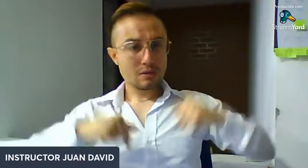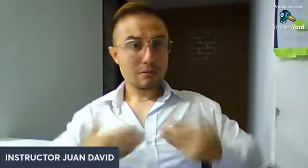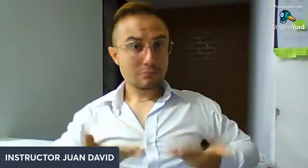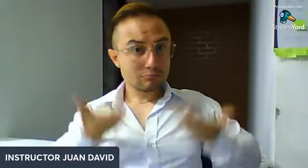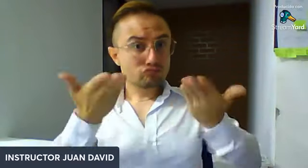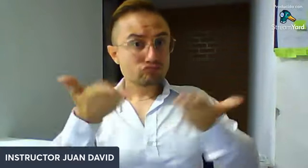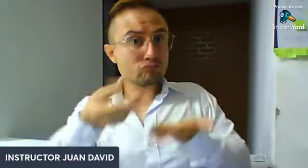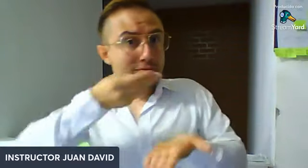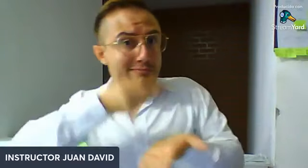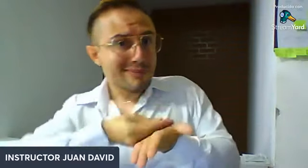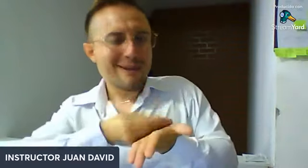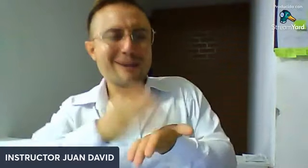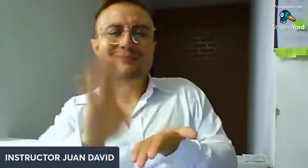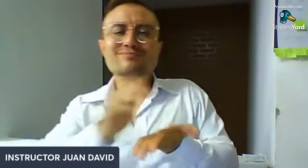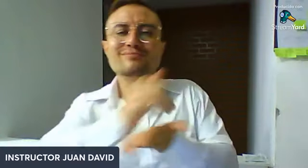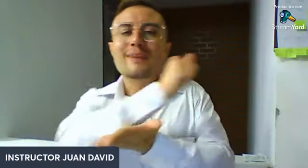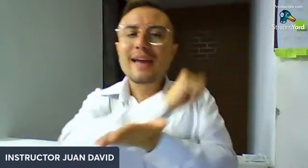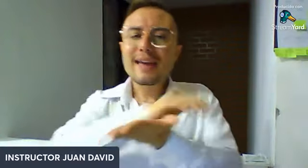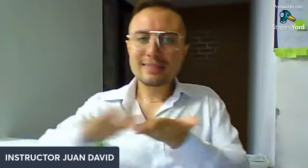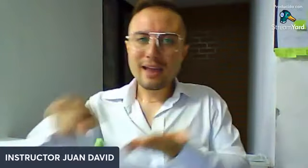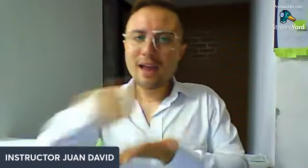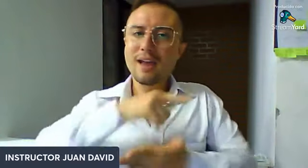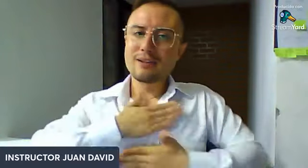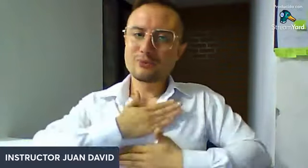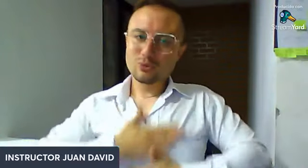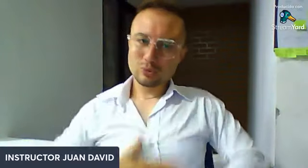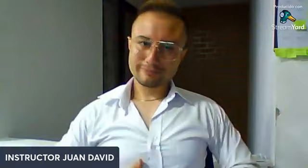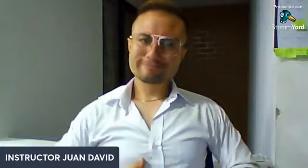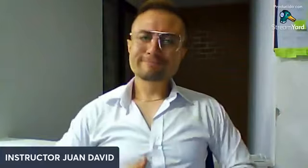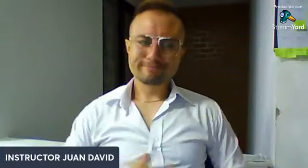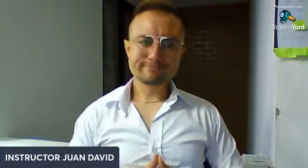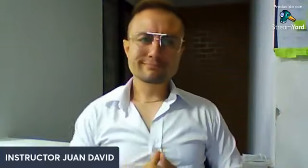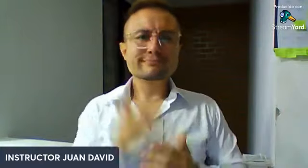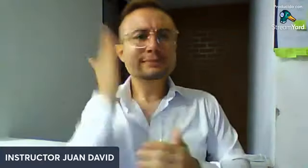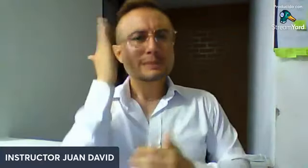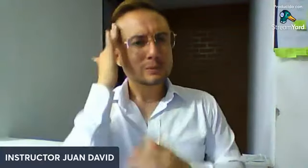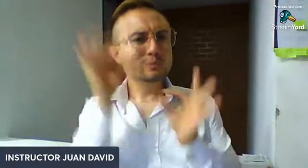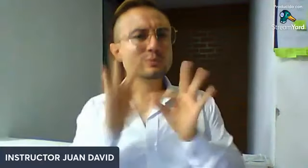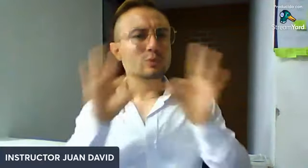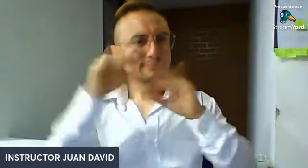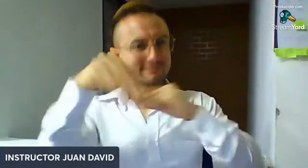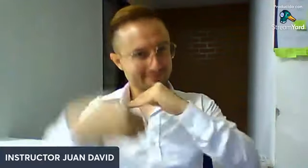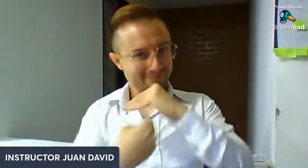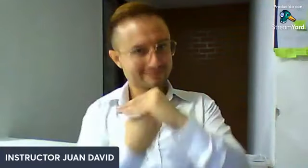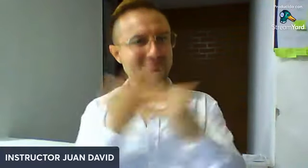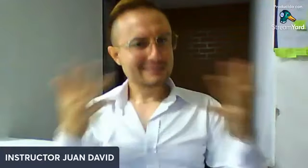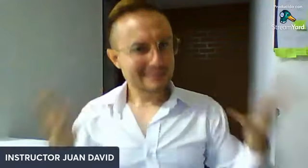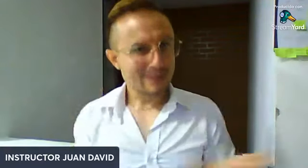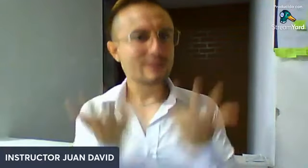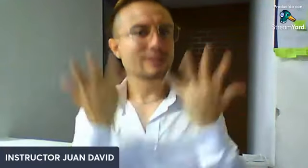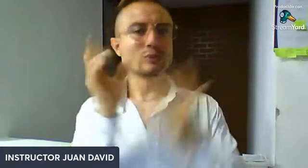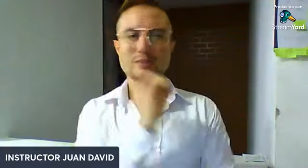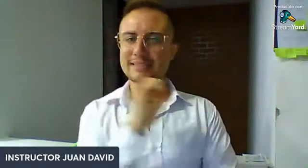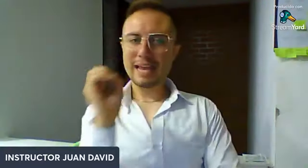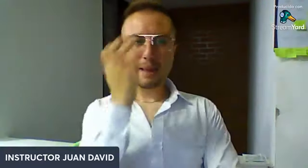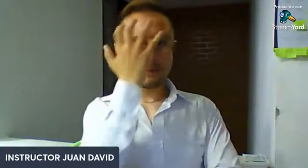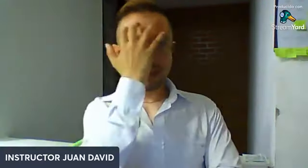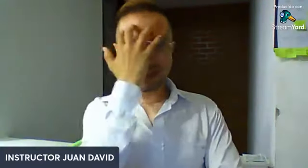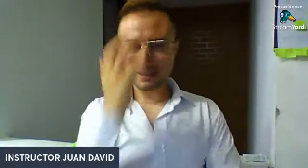estar dispuestos y pues en esta temporada compartir con sus familias. Recuerden que este taller no es pago, es totalmente gratis, así